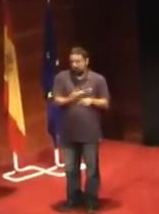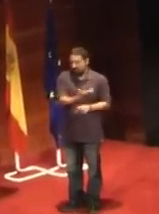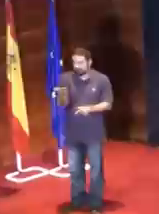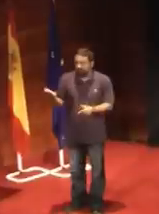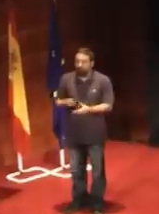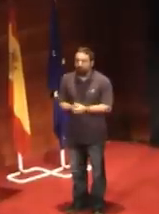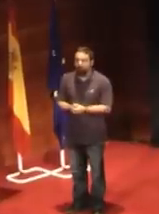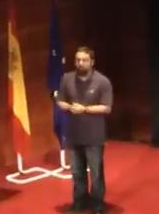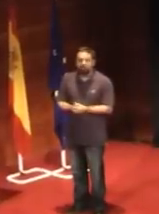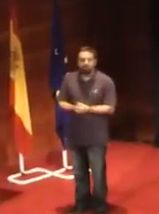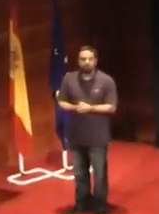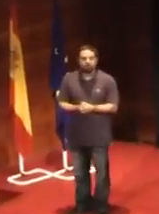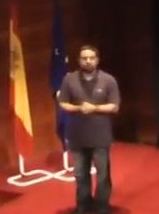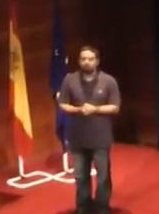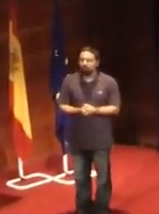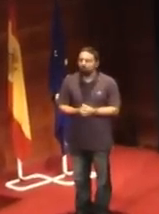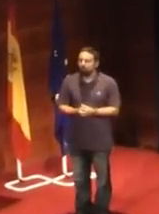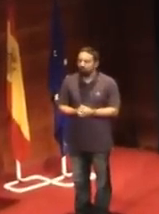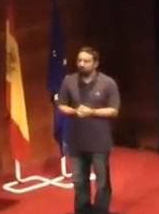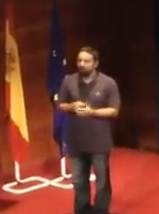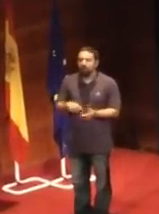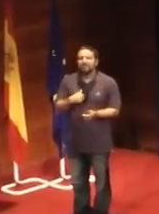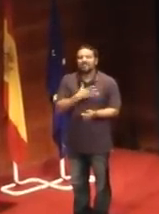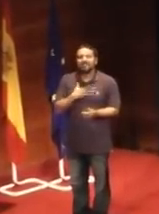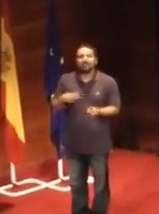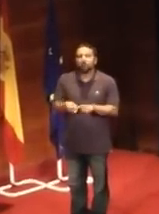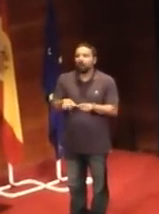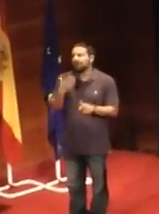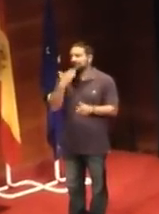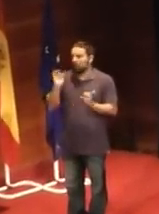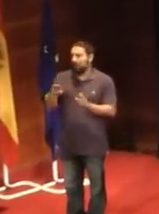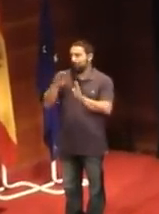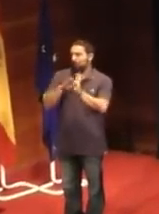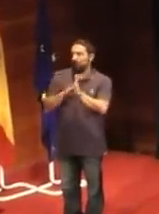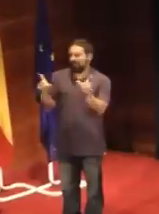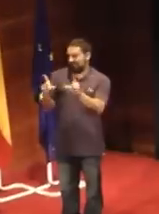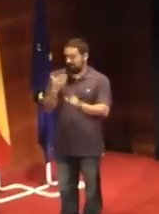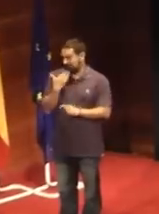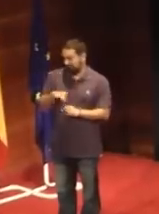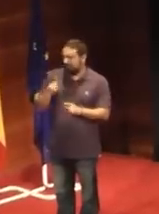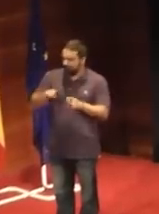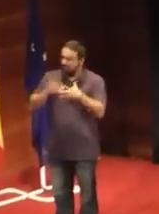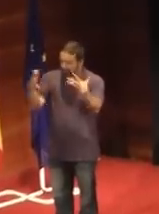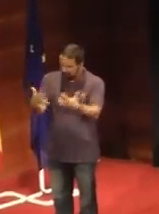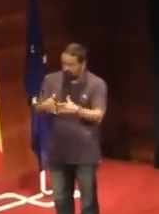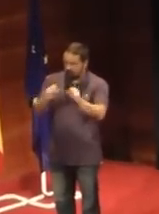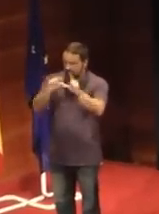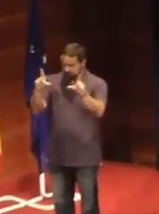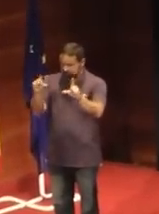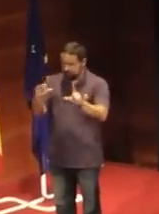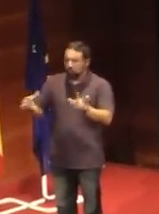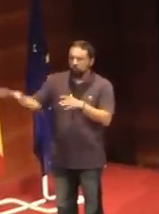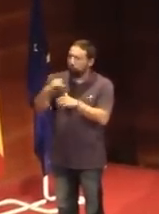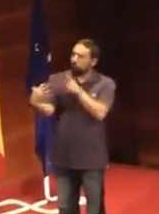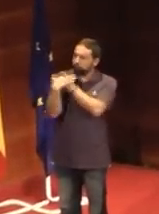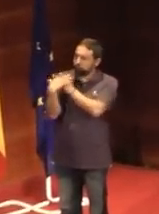Estamos emitiendo esto que pretende ser un programa de televisión, emitiéndolo por internet y a todo el mundo. Y aquí me